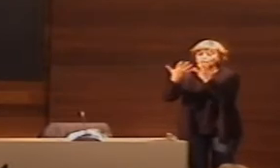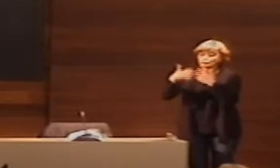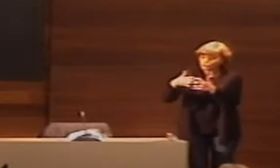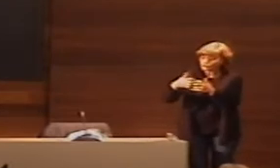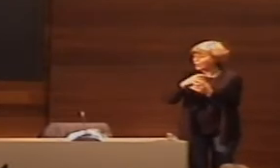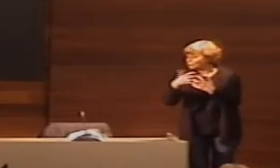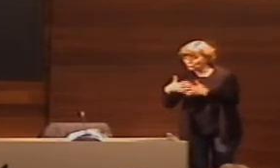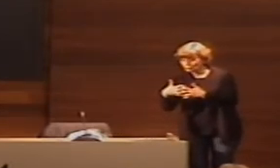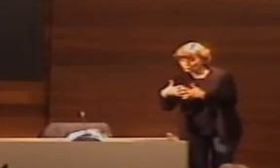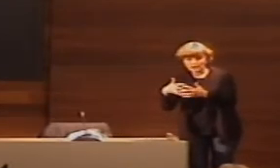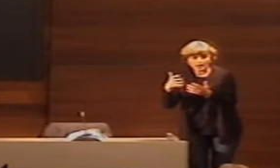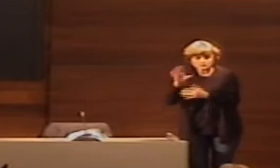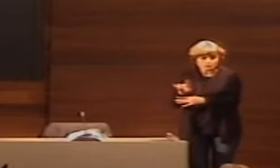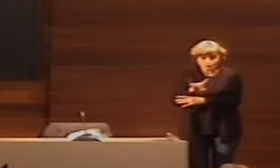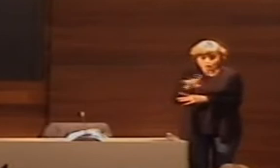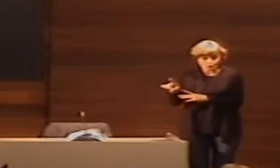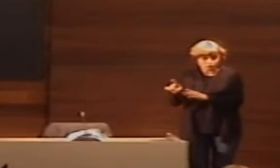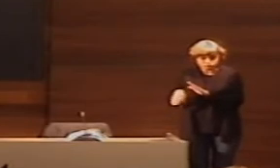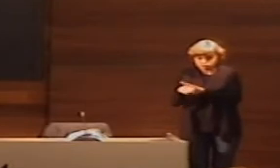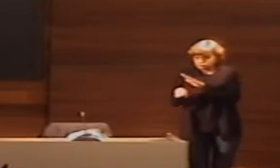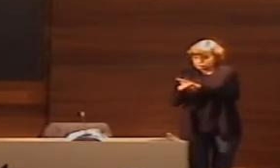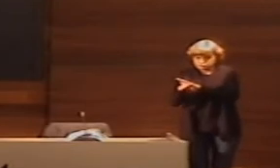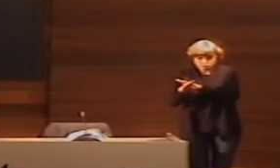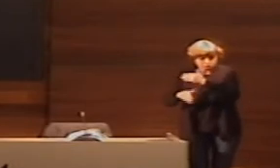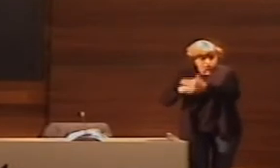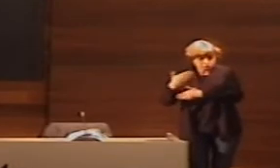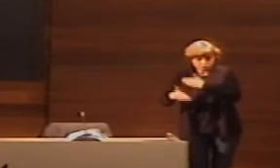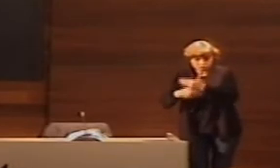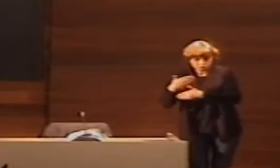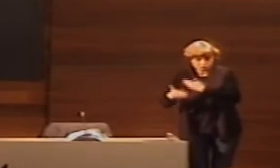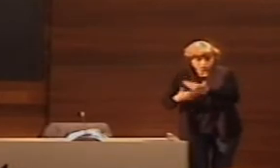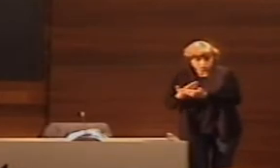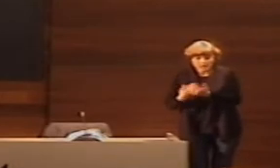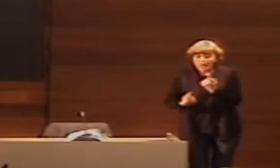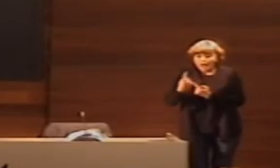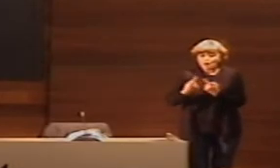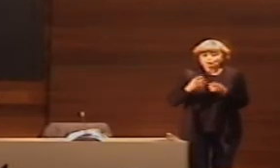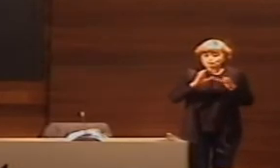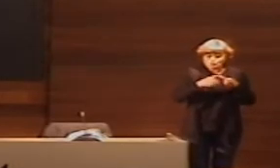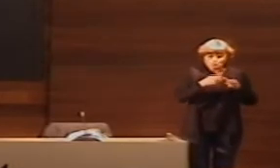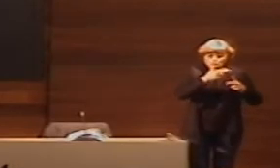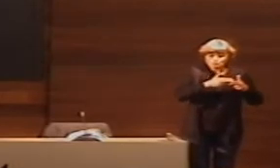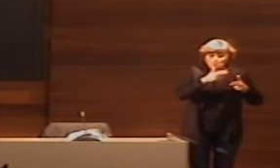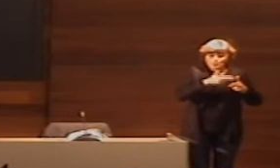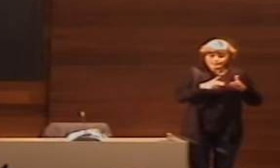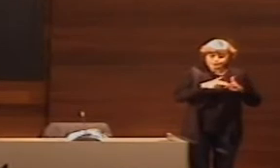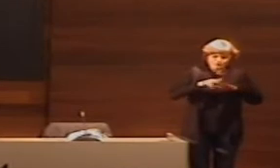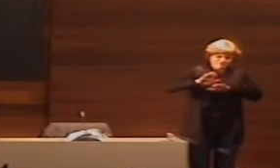partidos de todos los colores impulsándolo o criticándolo, pero siempre a nivel local, ¿no?